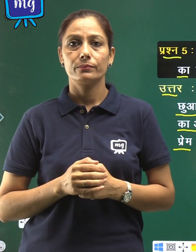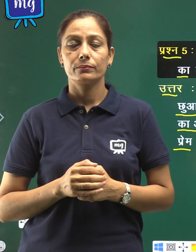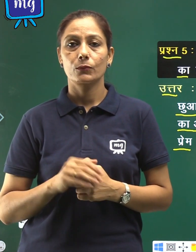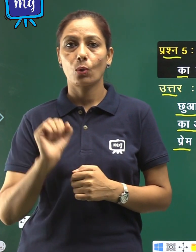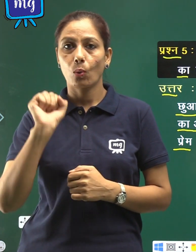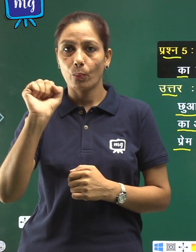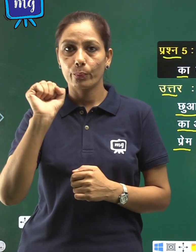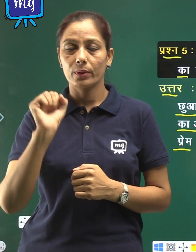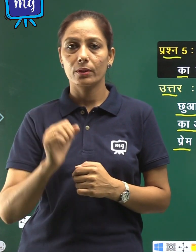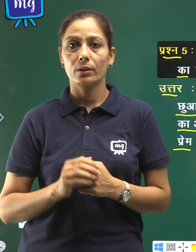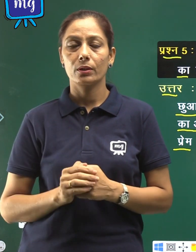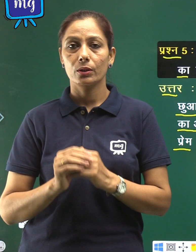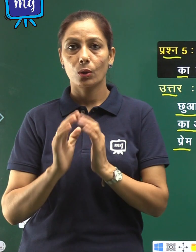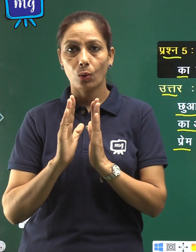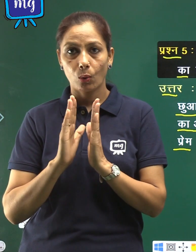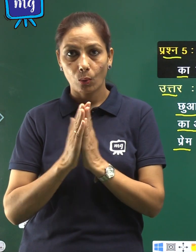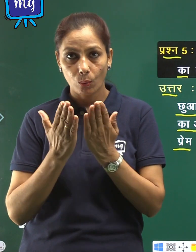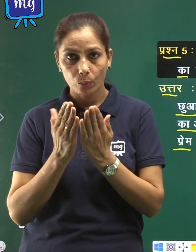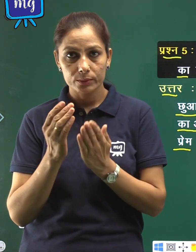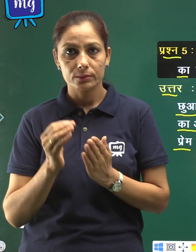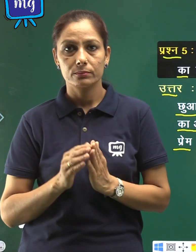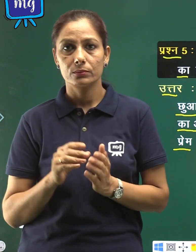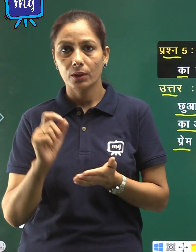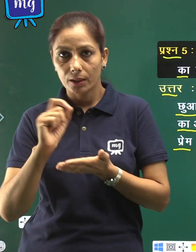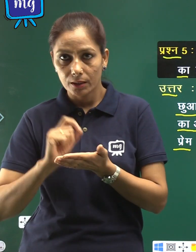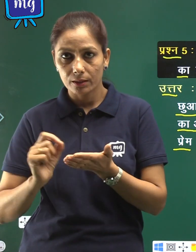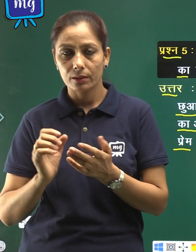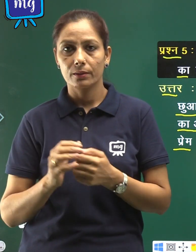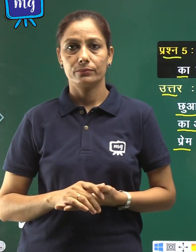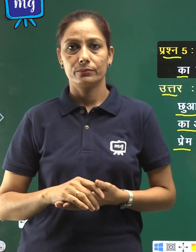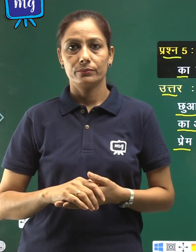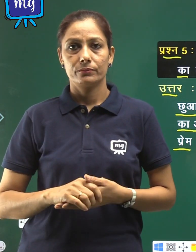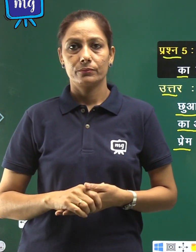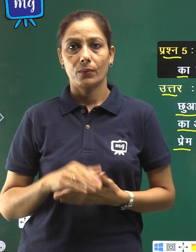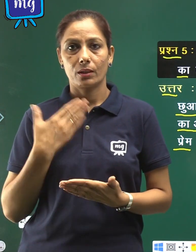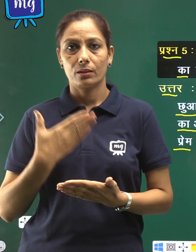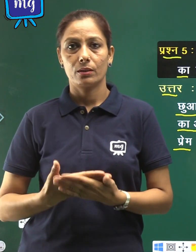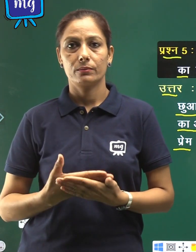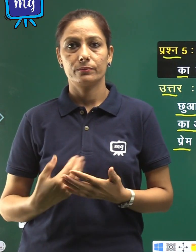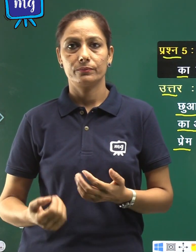अपने कि उत्तर पुस्तिका में लिखें धन्यवाद